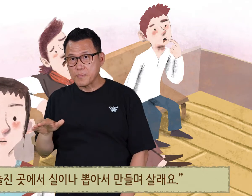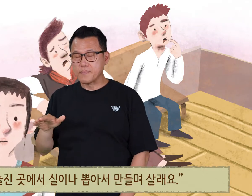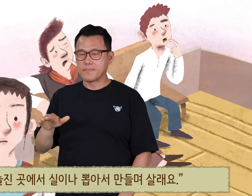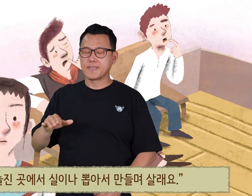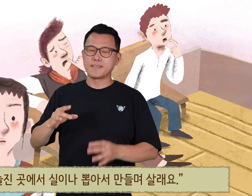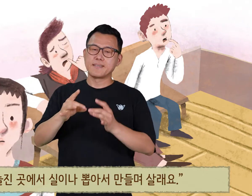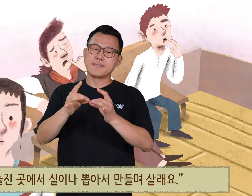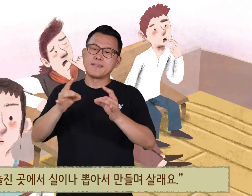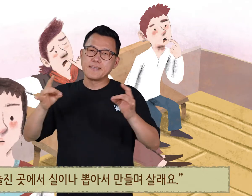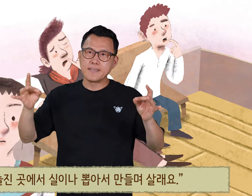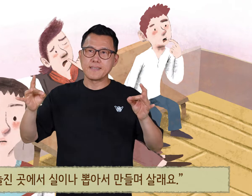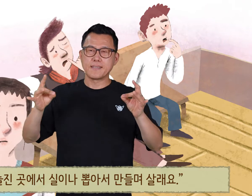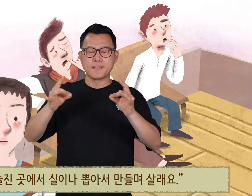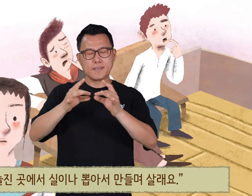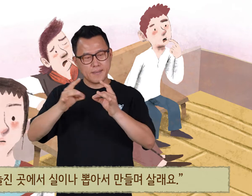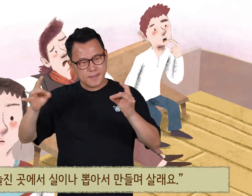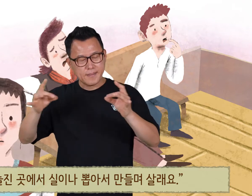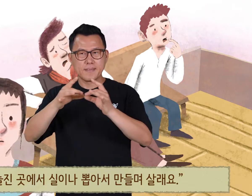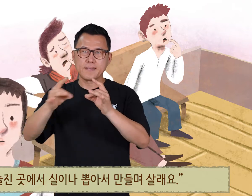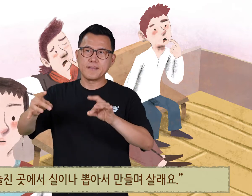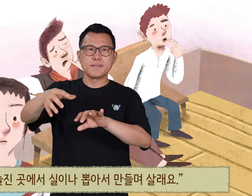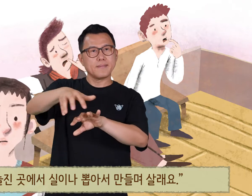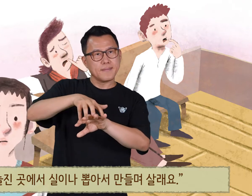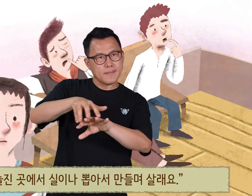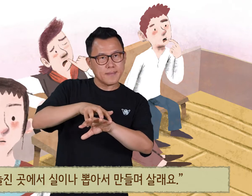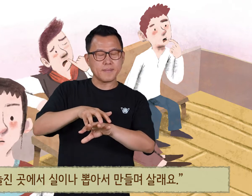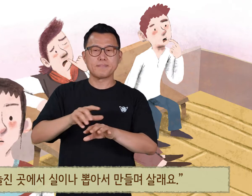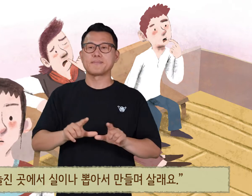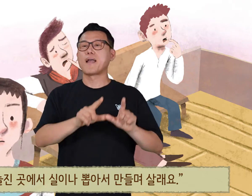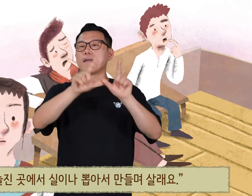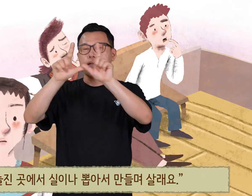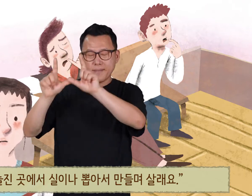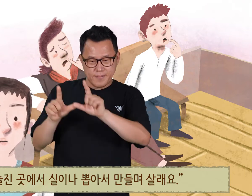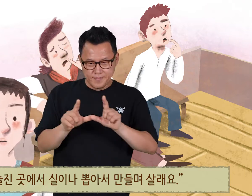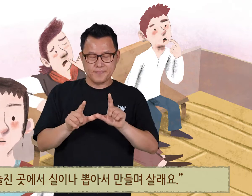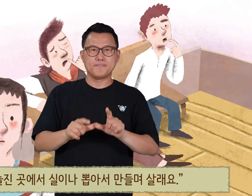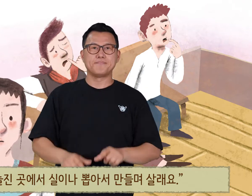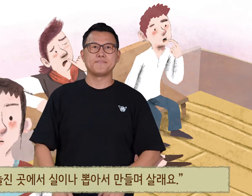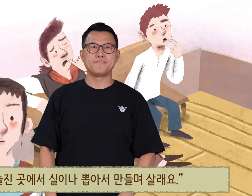곳에서 실이나 뽑아서 만들며 살래요.